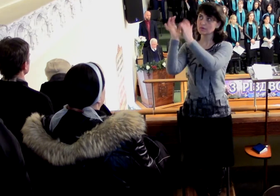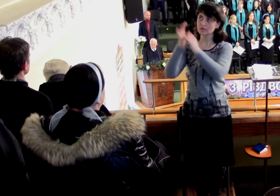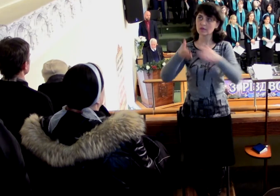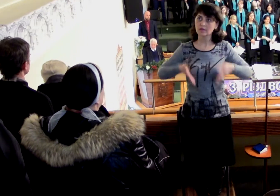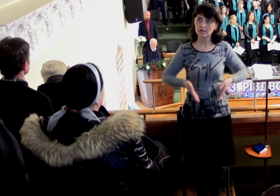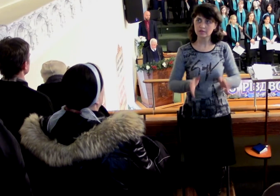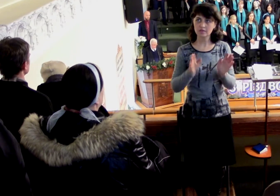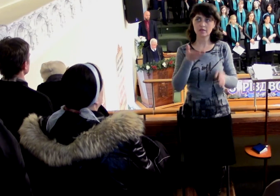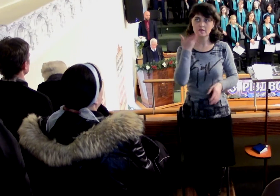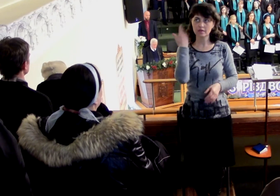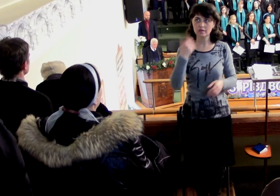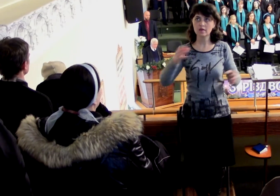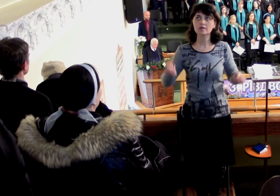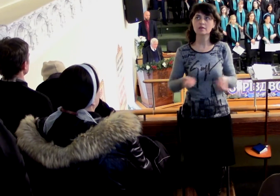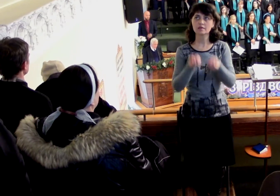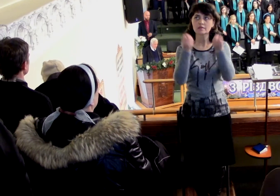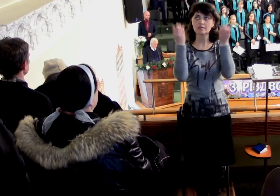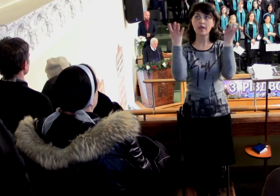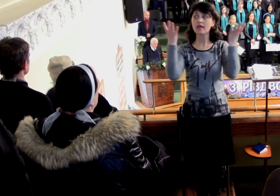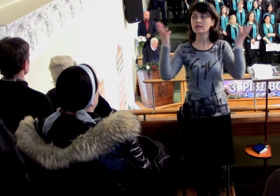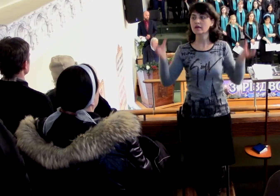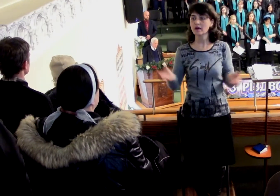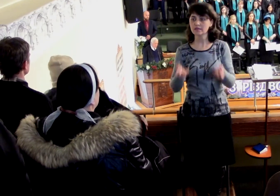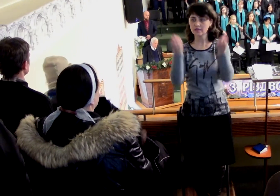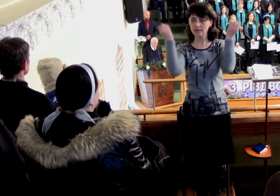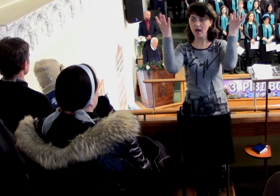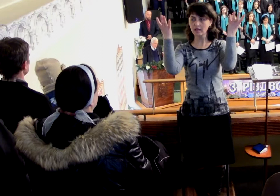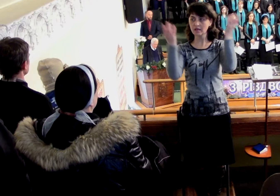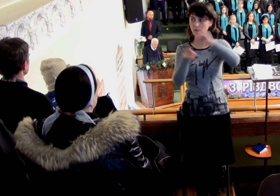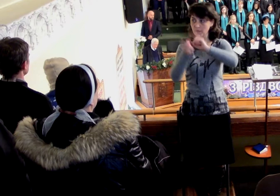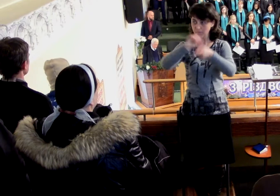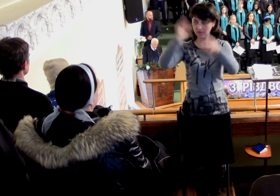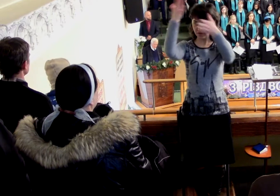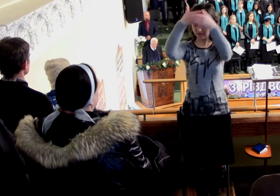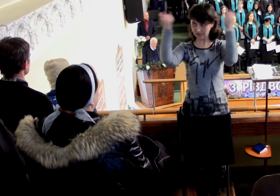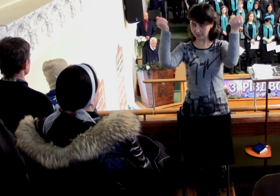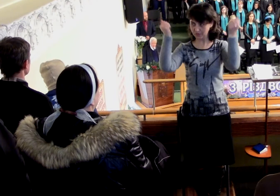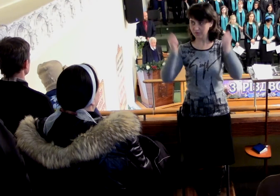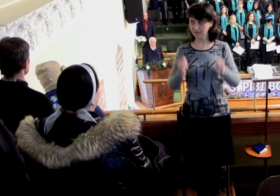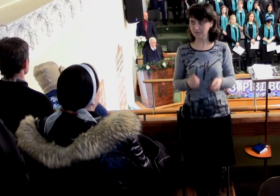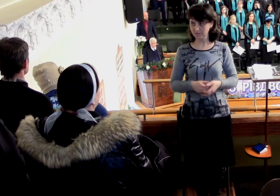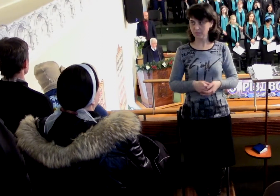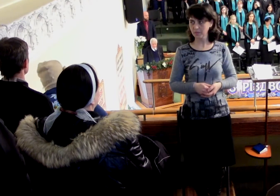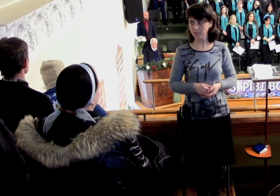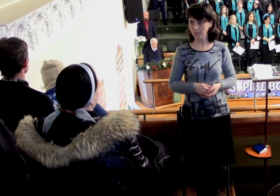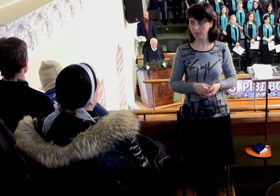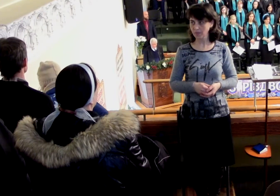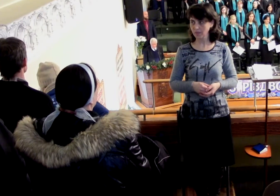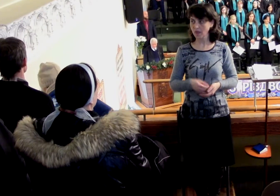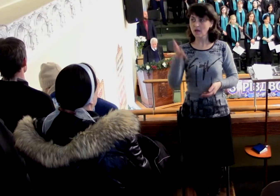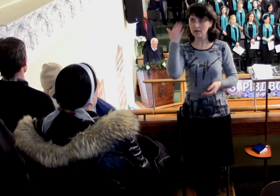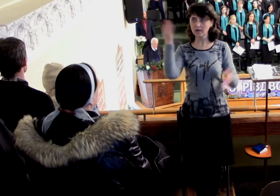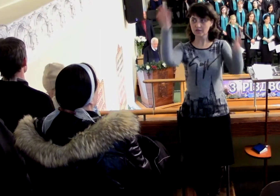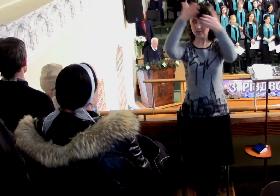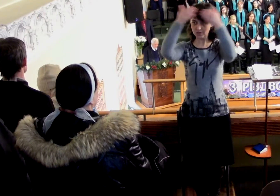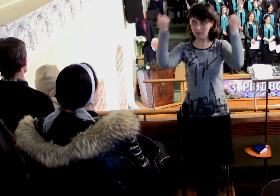когда свет посиял тьму. Мы сегодня, как всегда, имеем одно желание, то, которое